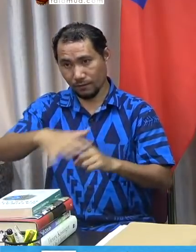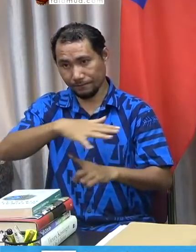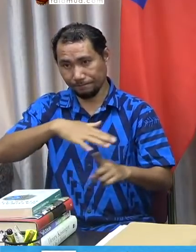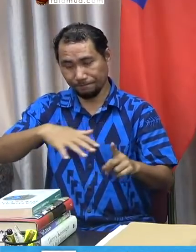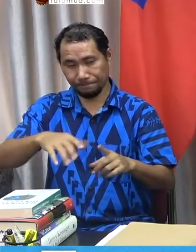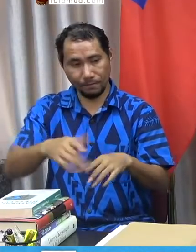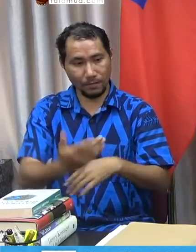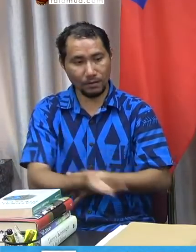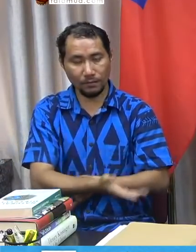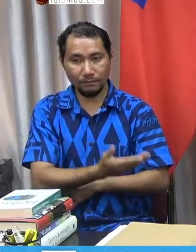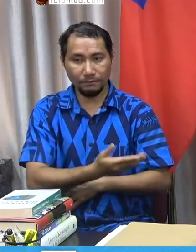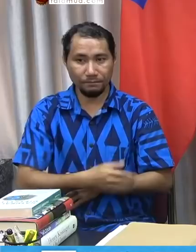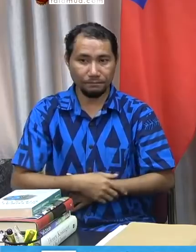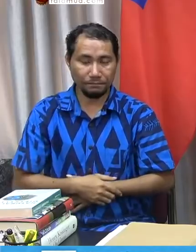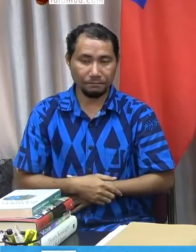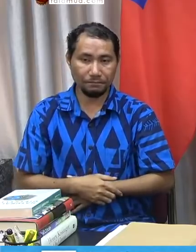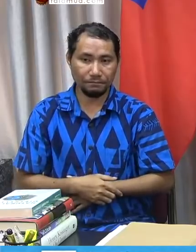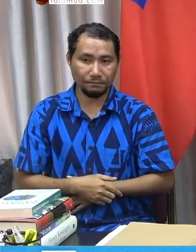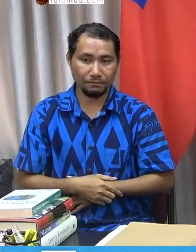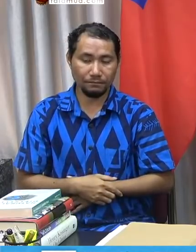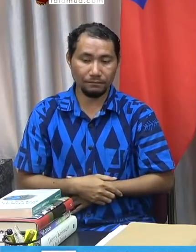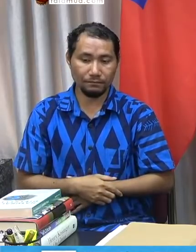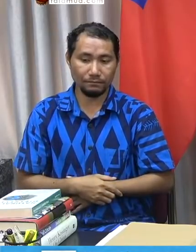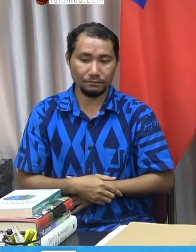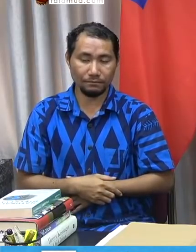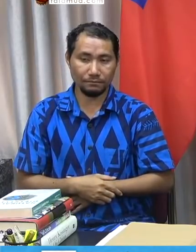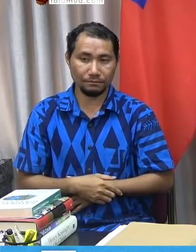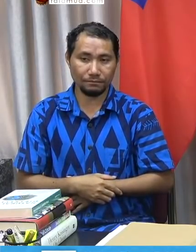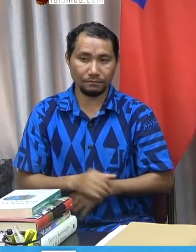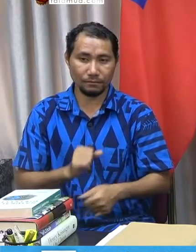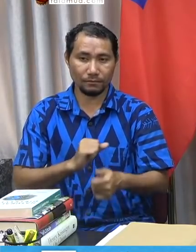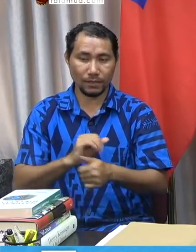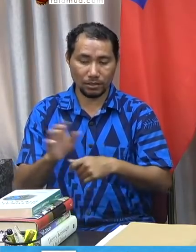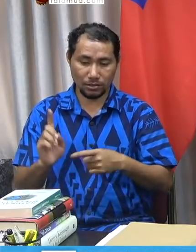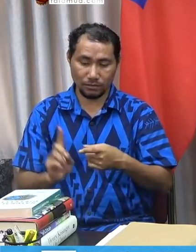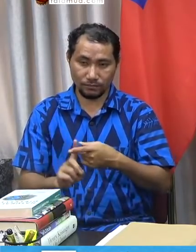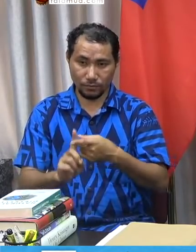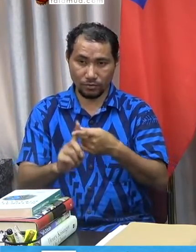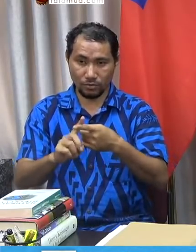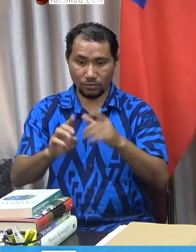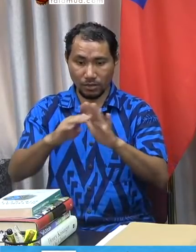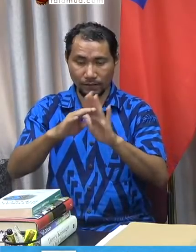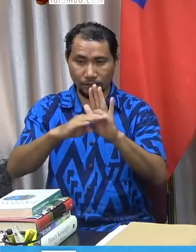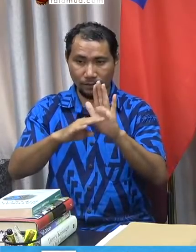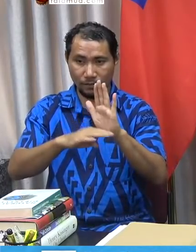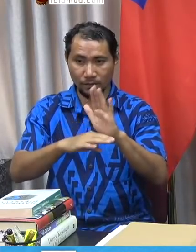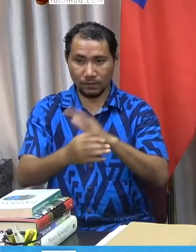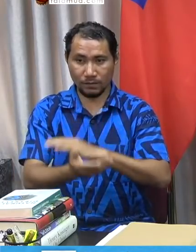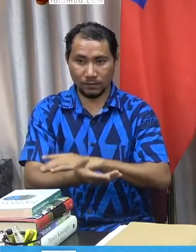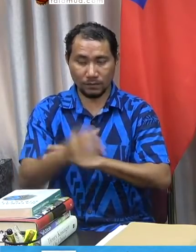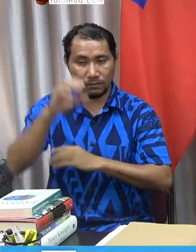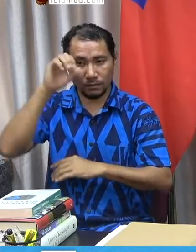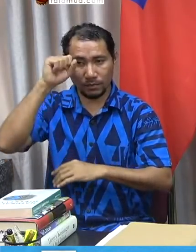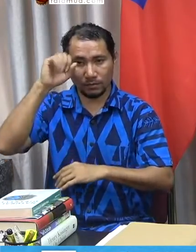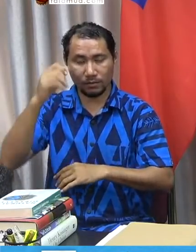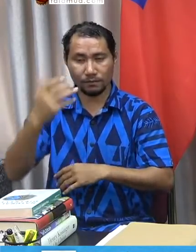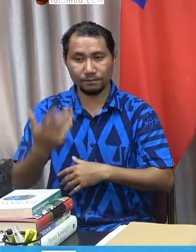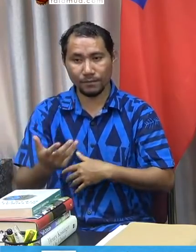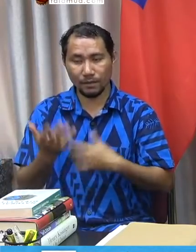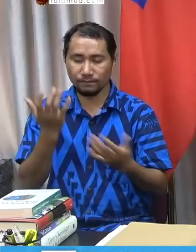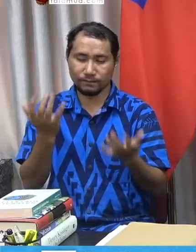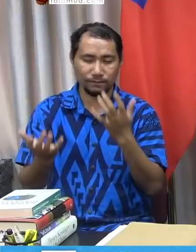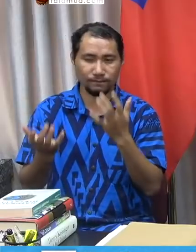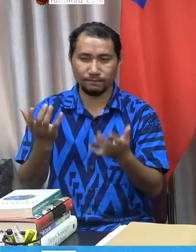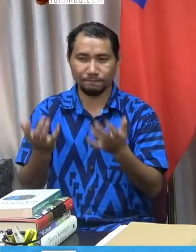tulaga lea o le whaangasolonga o tulafono nei ia e manatua fo'i sa lunga fo'i